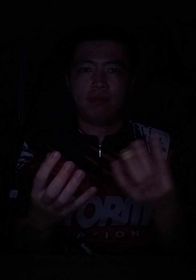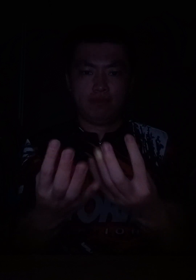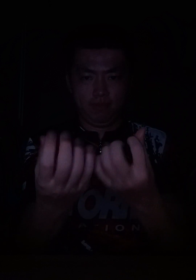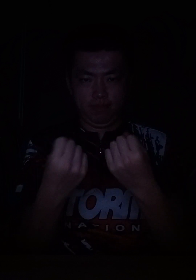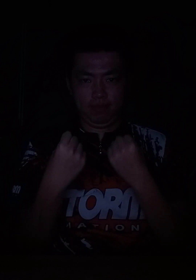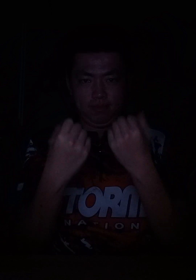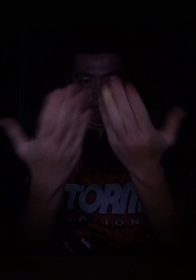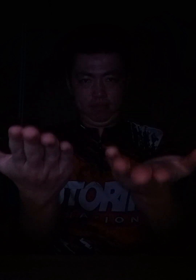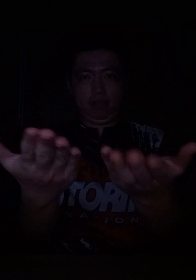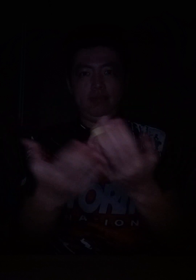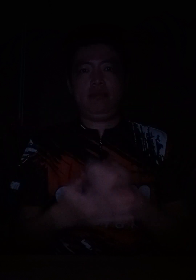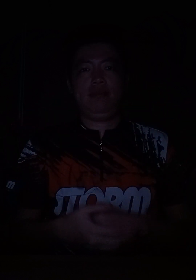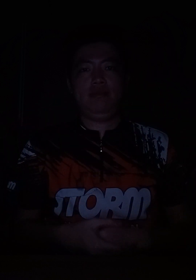기자입니다.